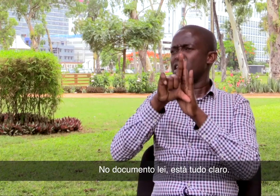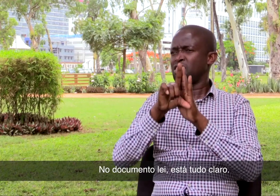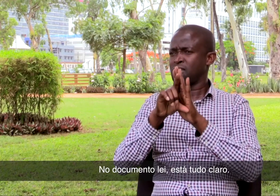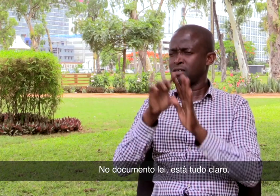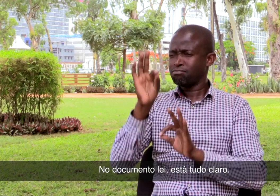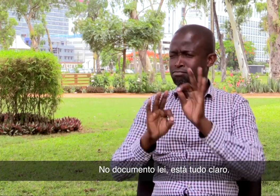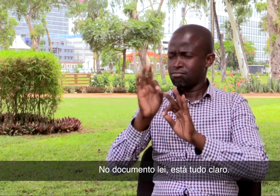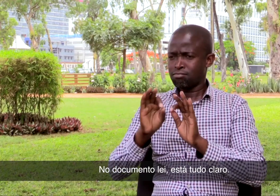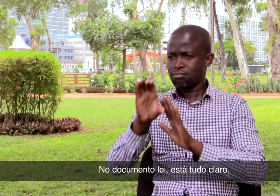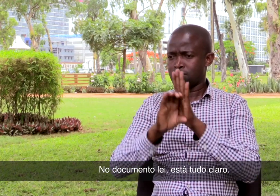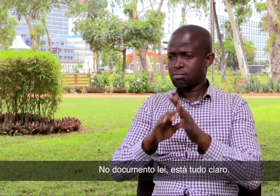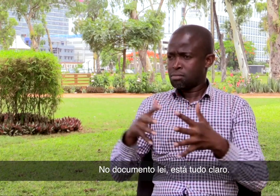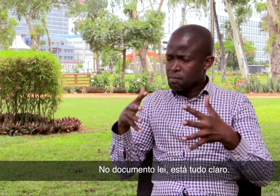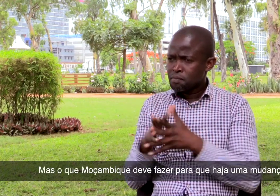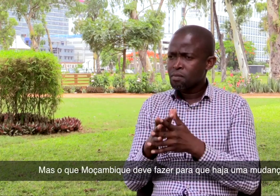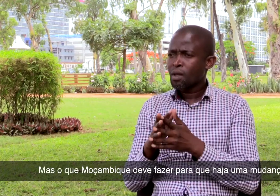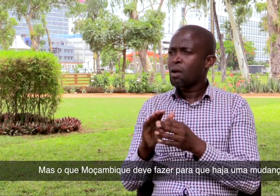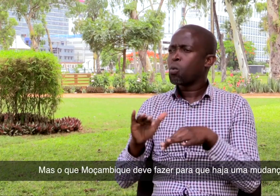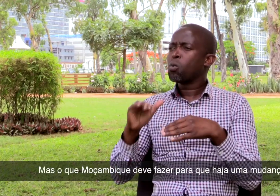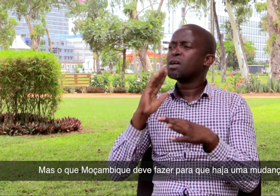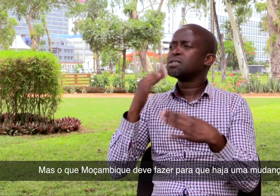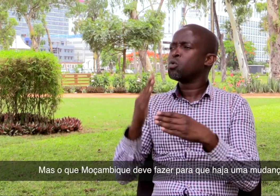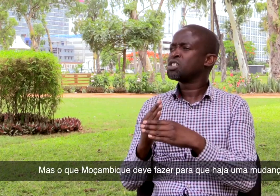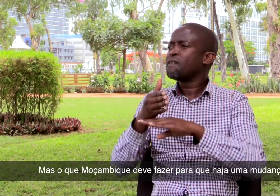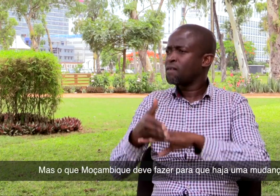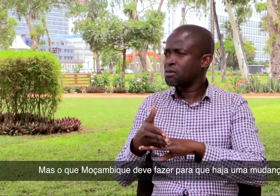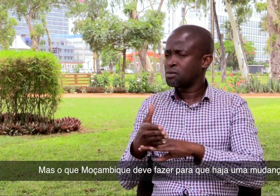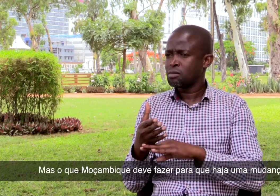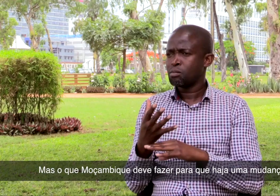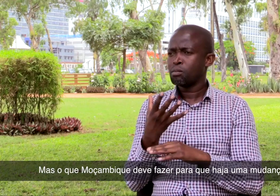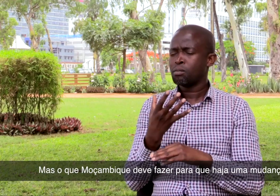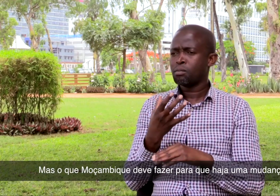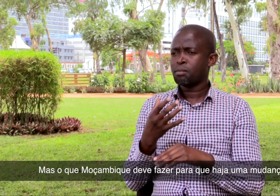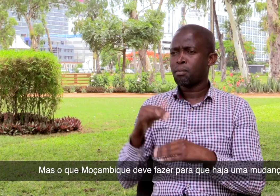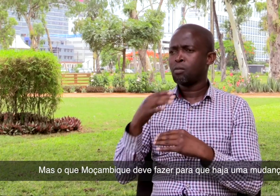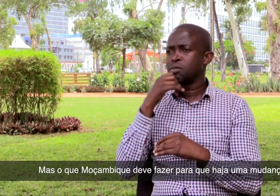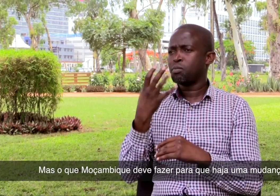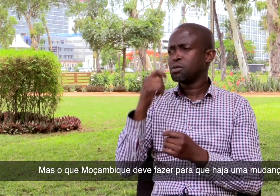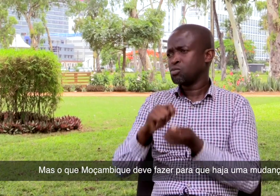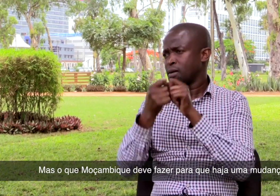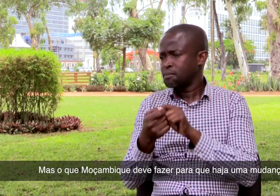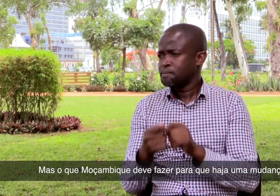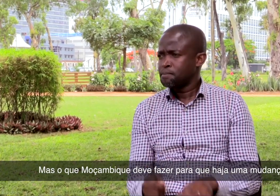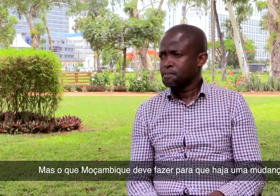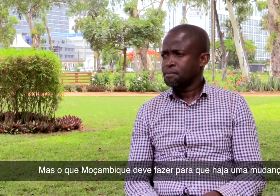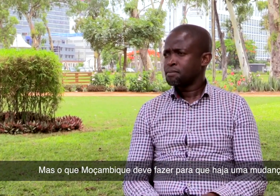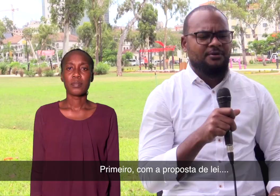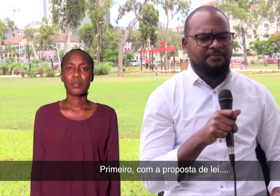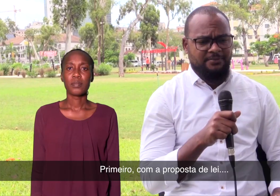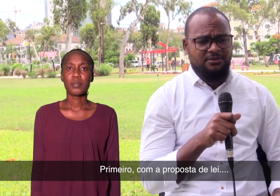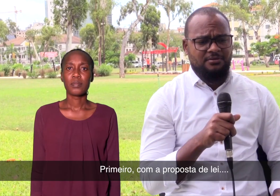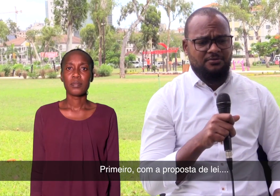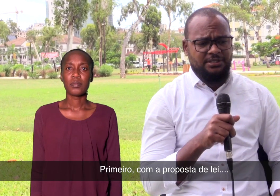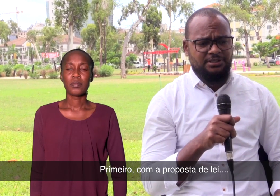está tudo claro, mas em termos dos avanços, o que Moçambique tem de fazer para que haja uma mudança?